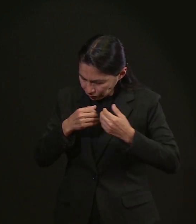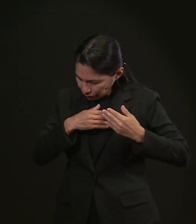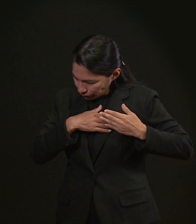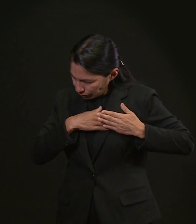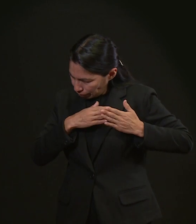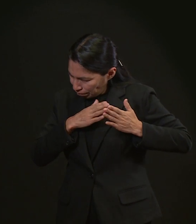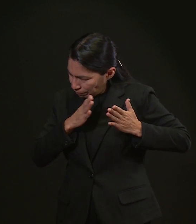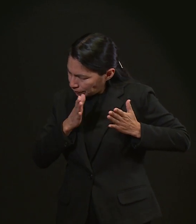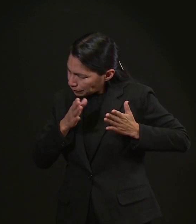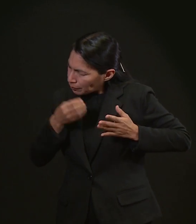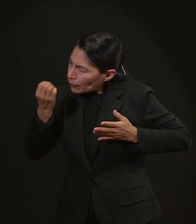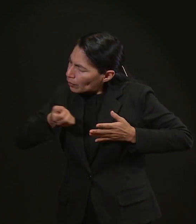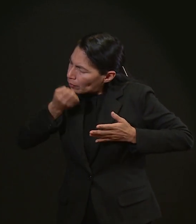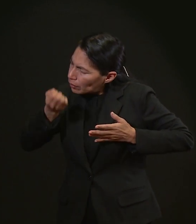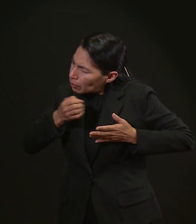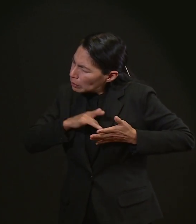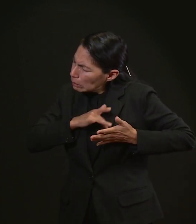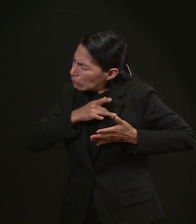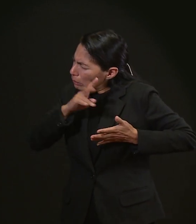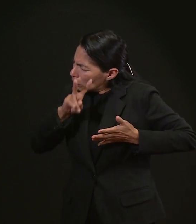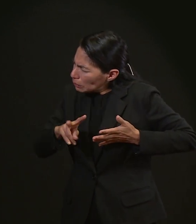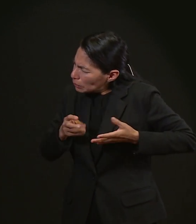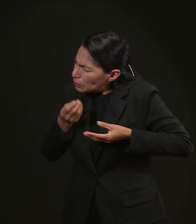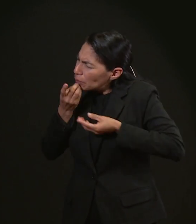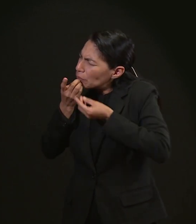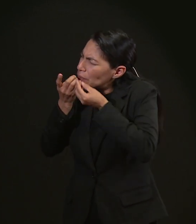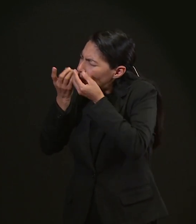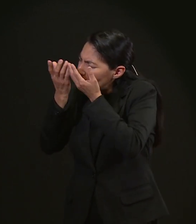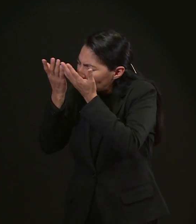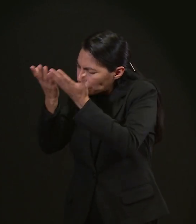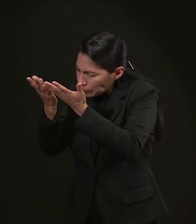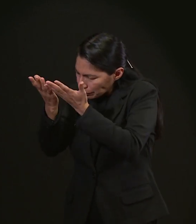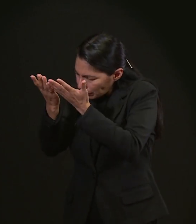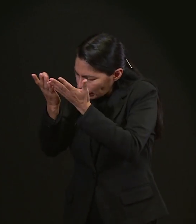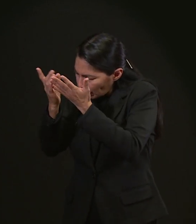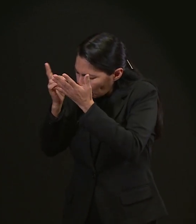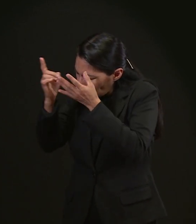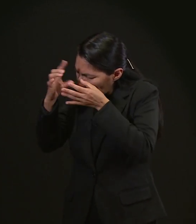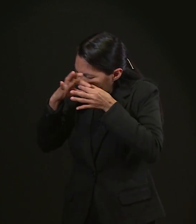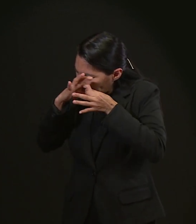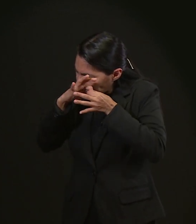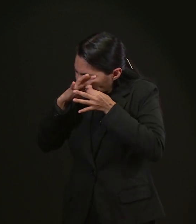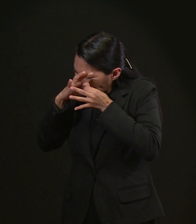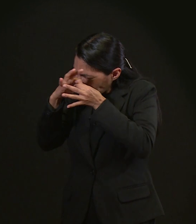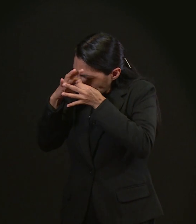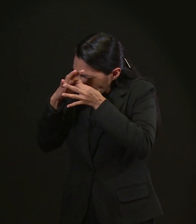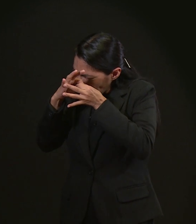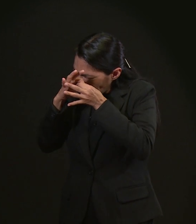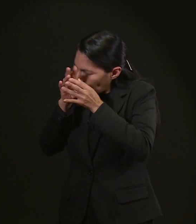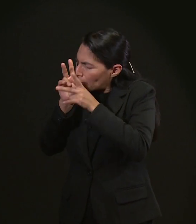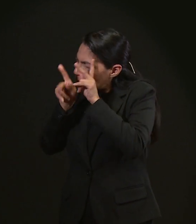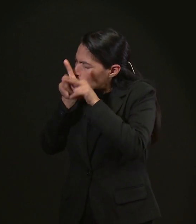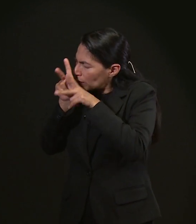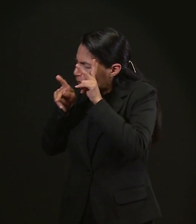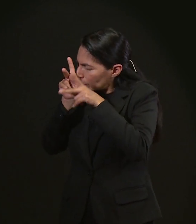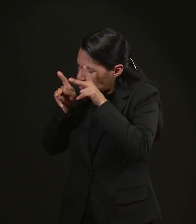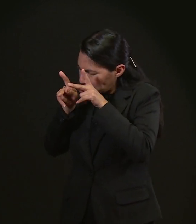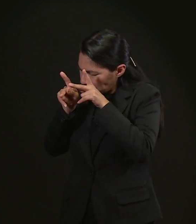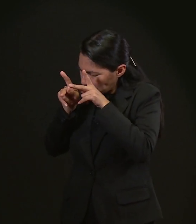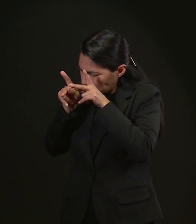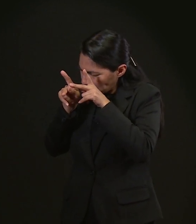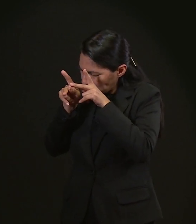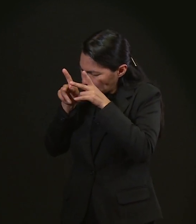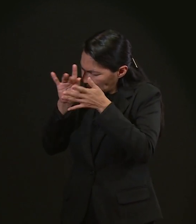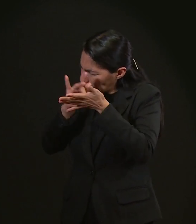cuando abrimos nuestro corazón a través de la oración el canal que tú has provisto para que hablemos